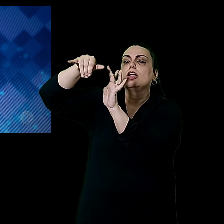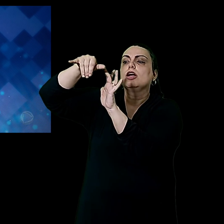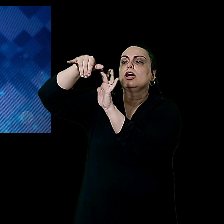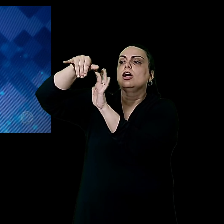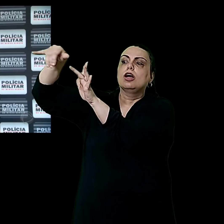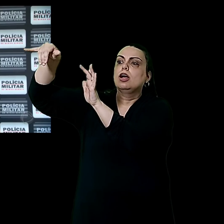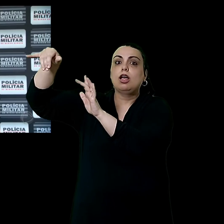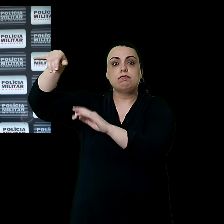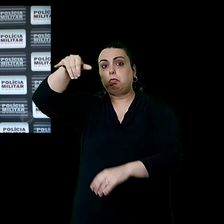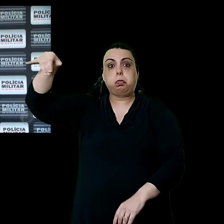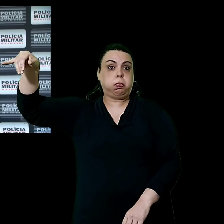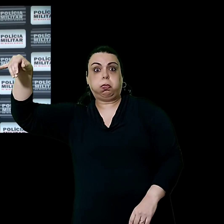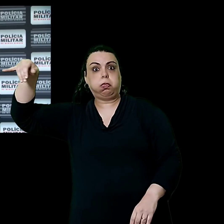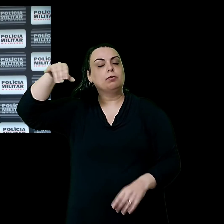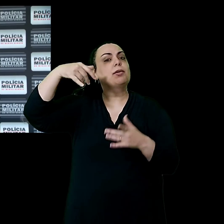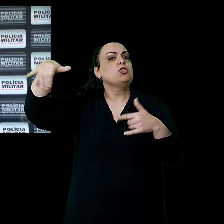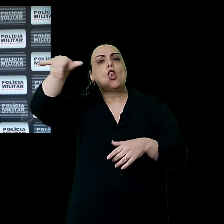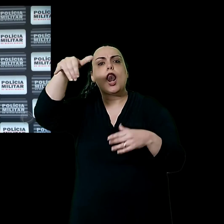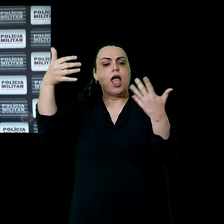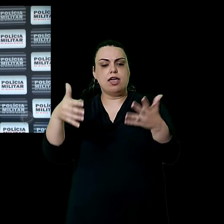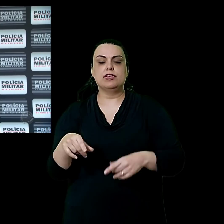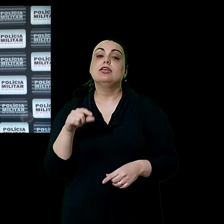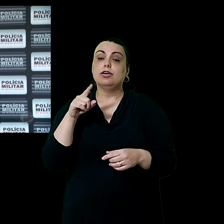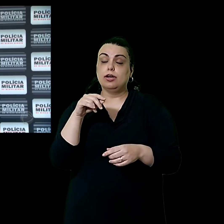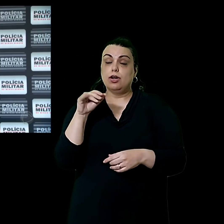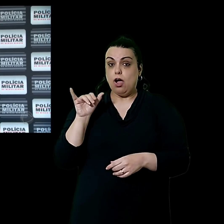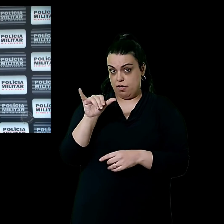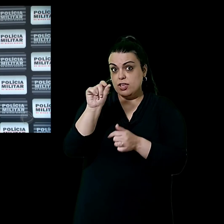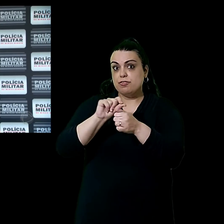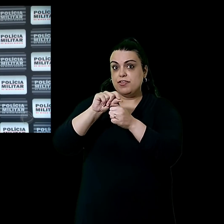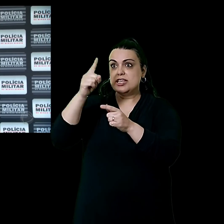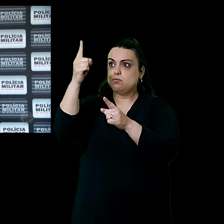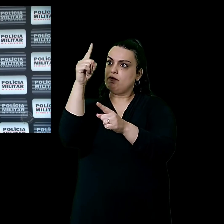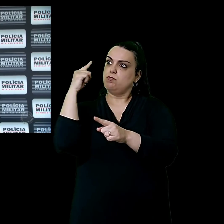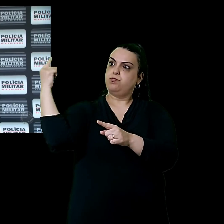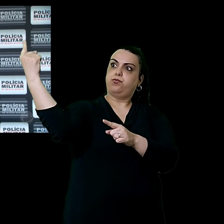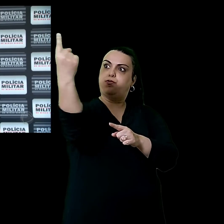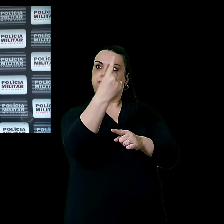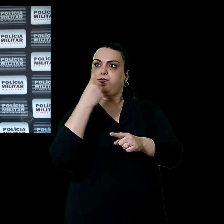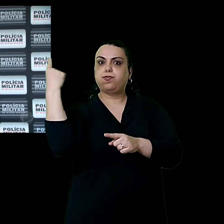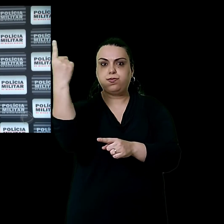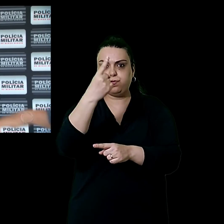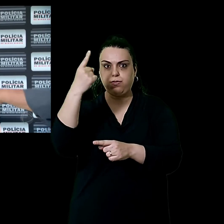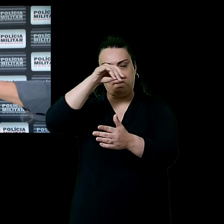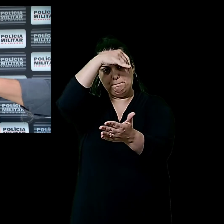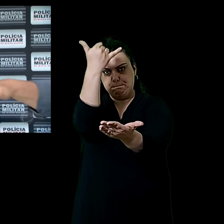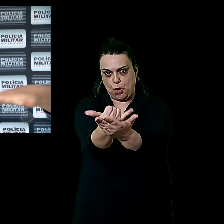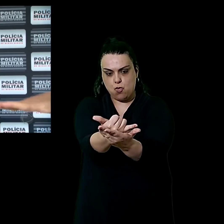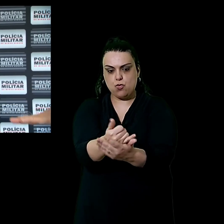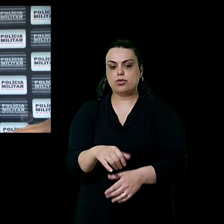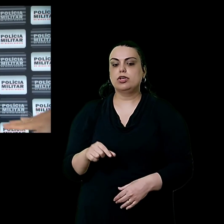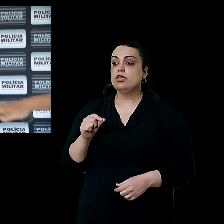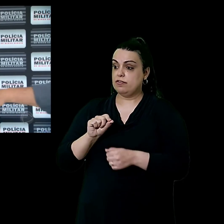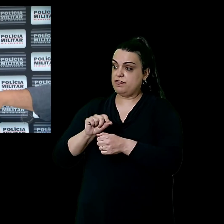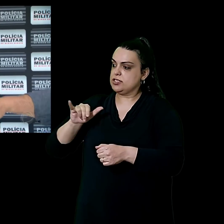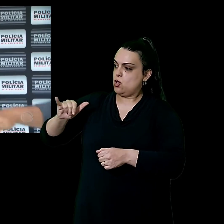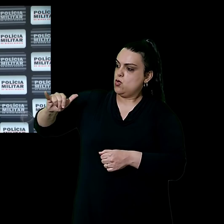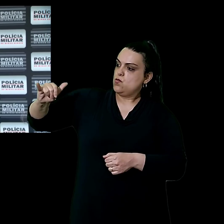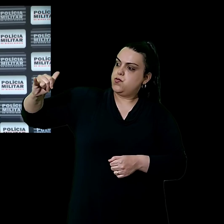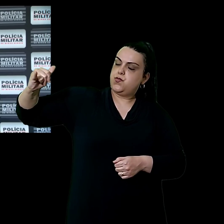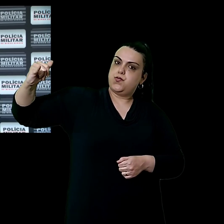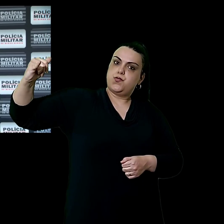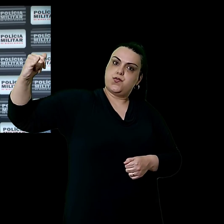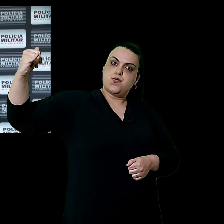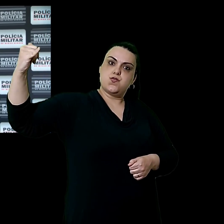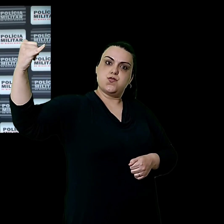linha de voo. Ela teve uma volta e meia, coisa assim, aproximadamente, antes dela cair completamente. Ou seja, ela fazia assim. Ela